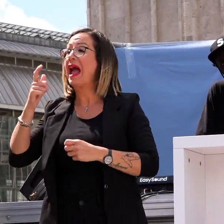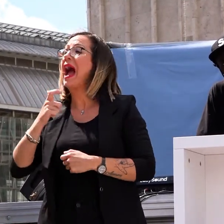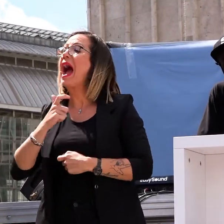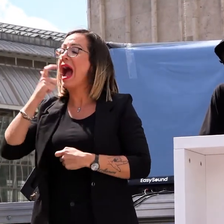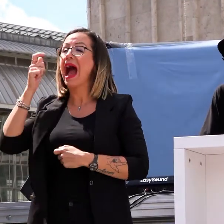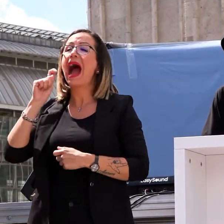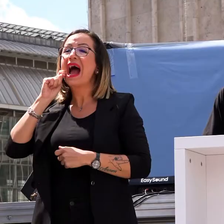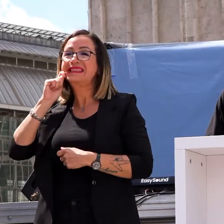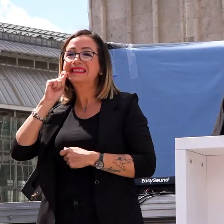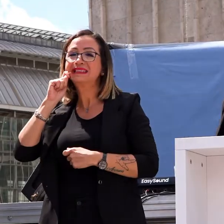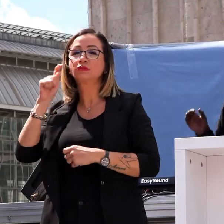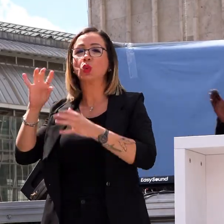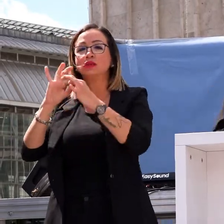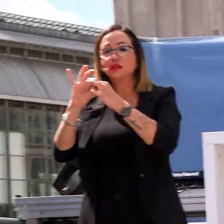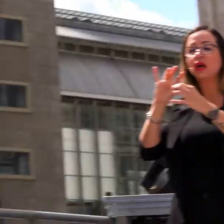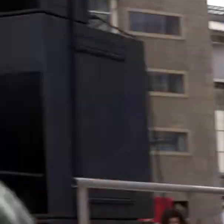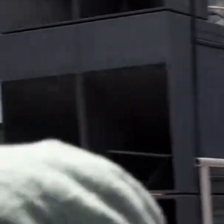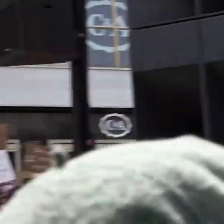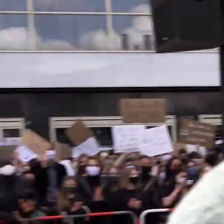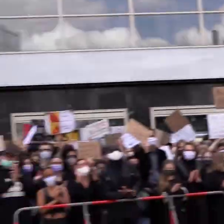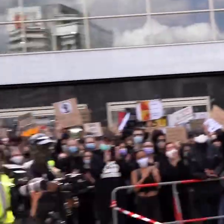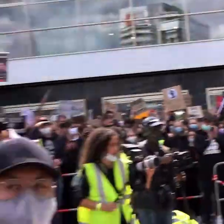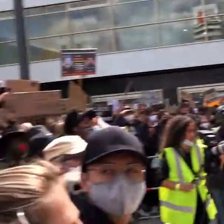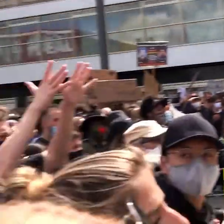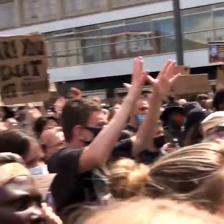solidarity." Fred Hampton.